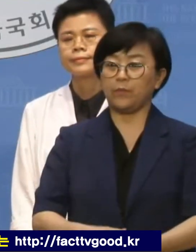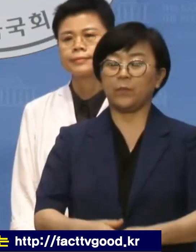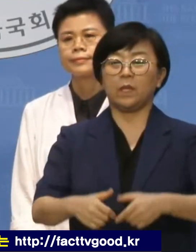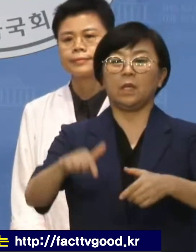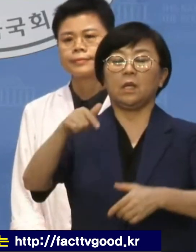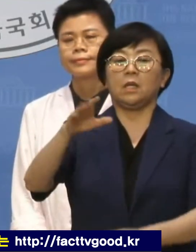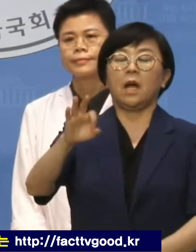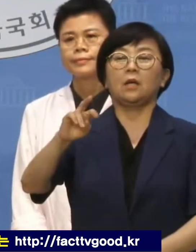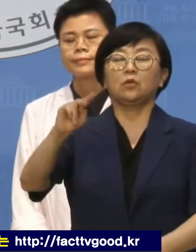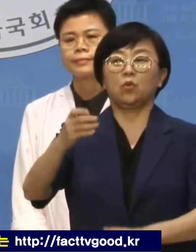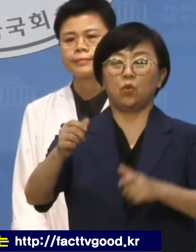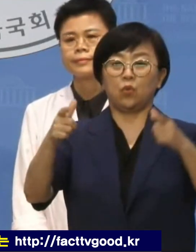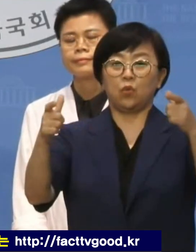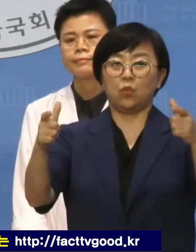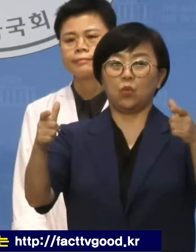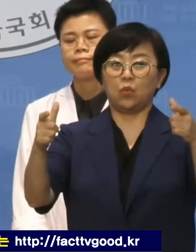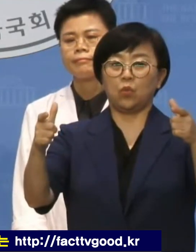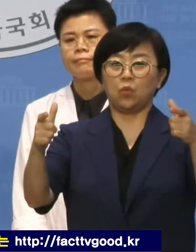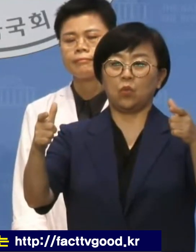강동에서